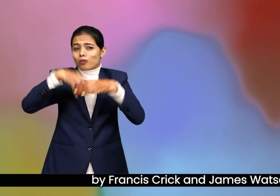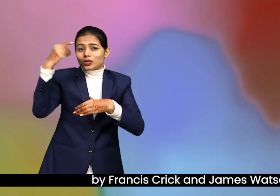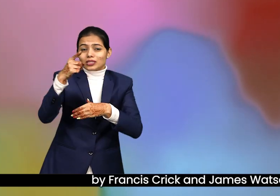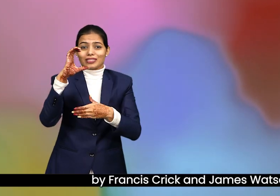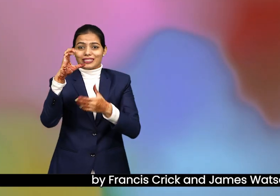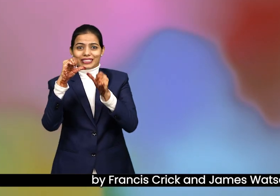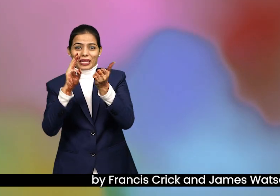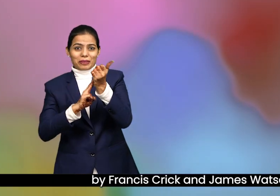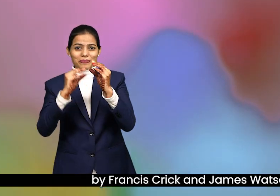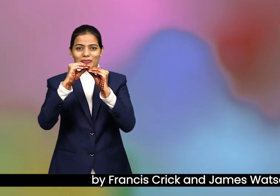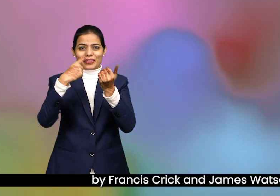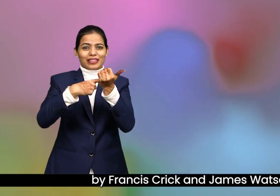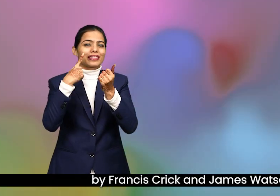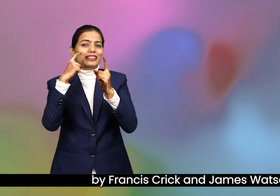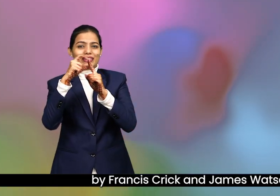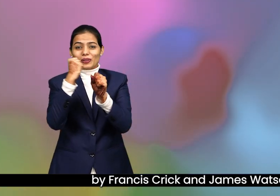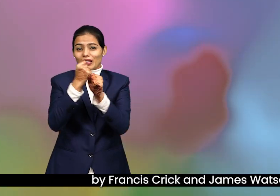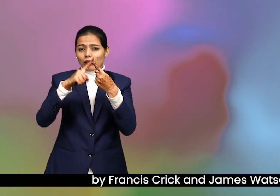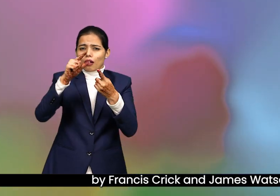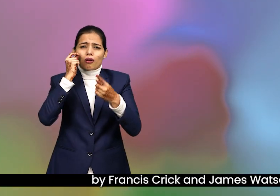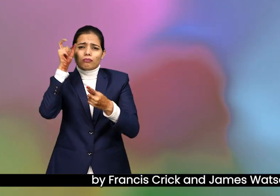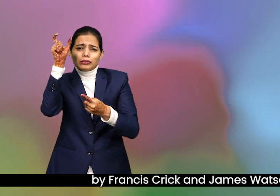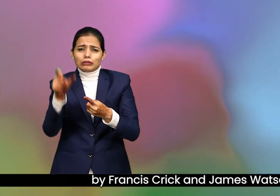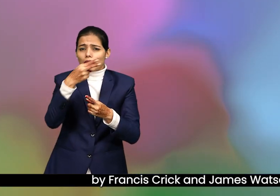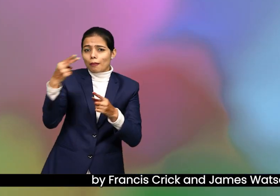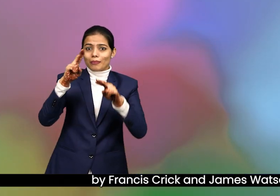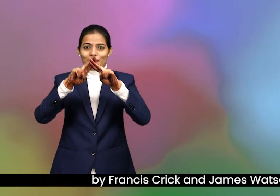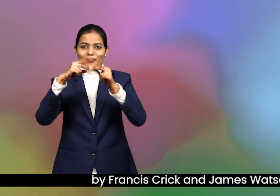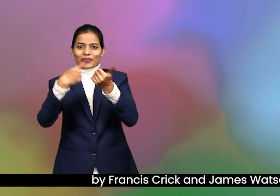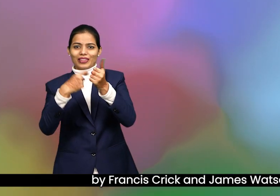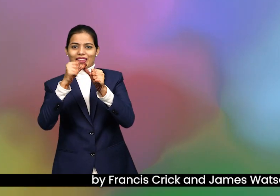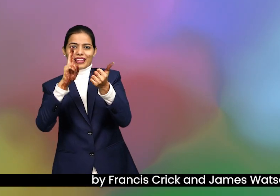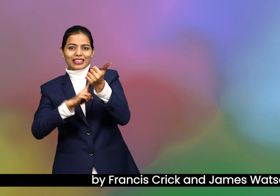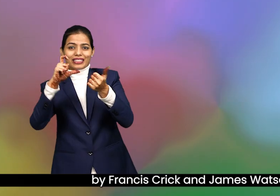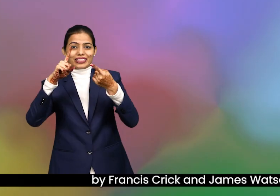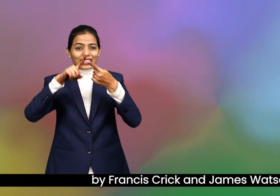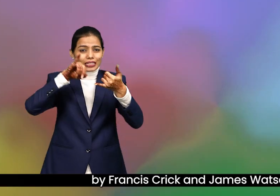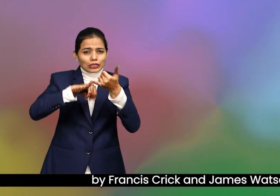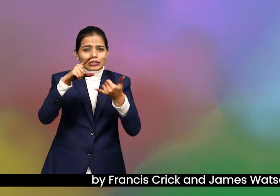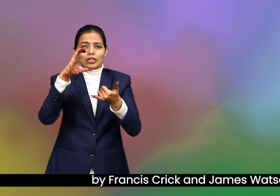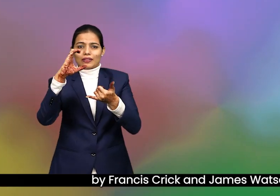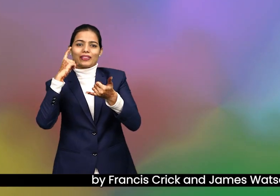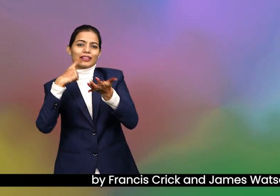Francis Crick பிரான்சிஸ் and கிரிக் James மற்றும் Watson. ஜேம்ஸ் வாட்சன் ஆகியோரால் உருவாக்கப்பட்டது.